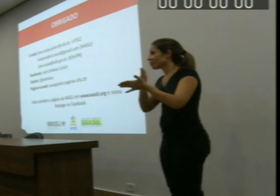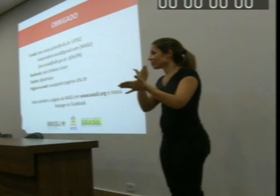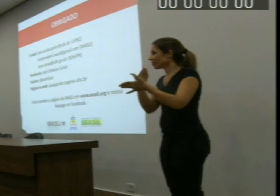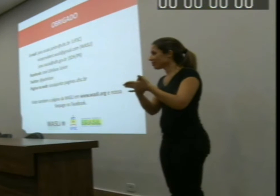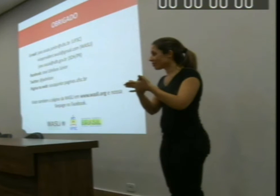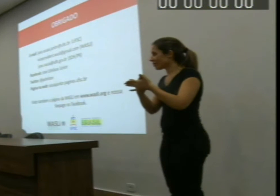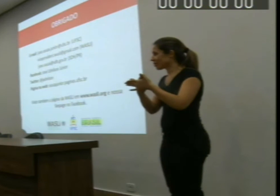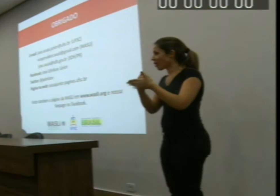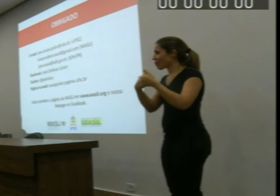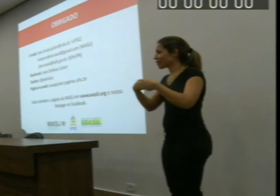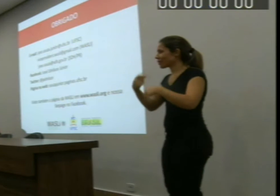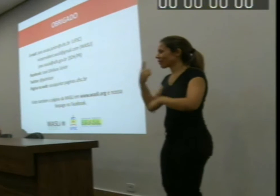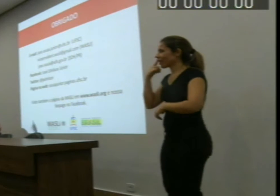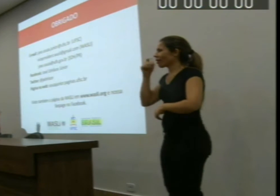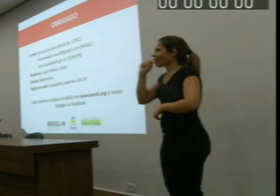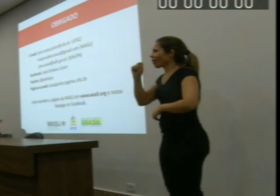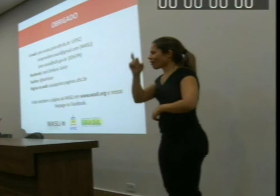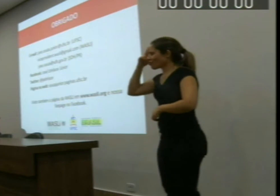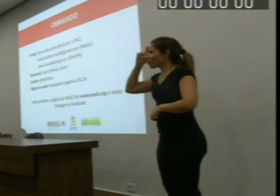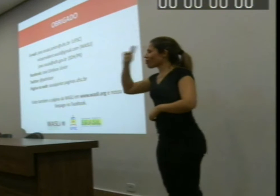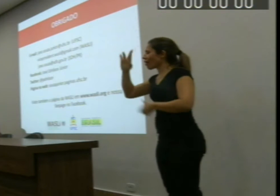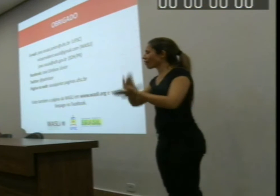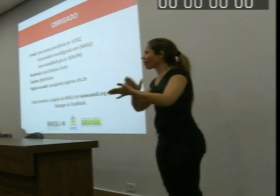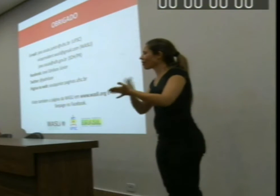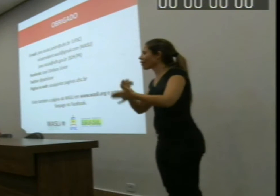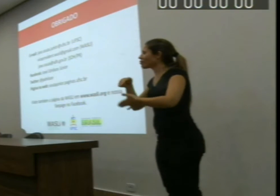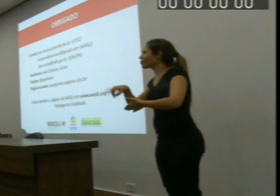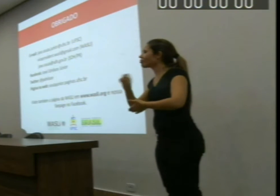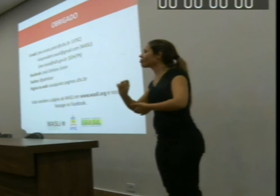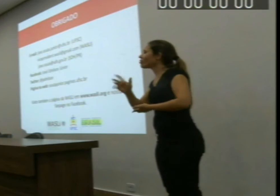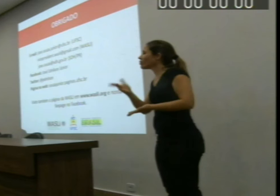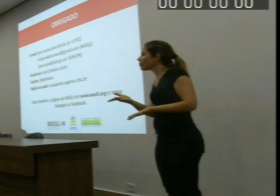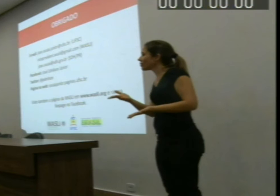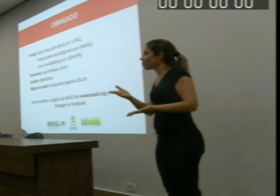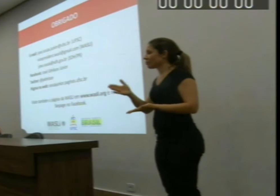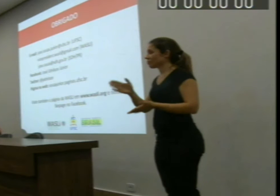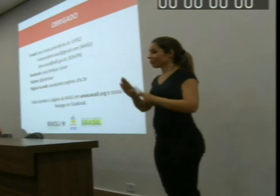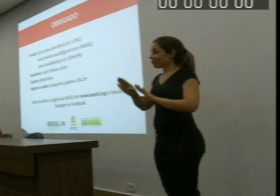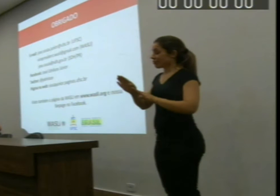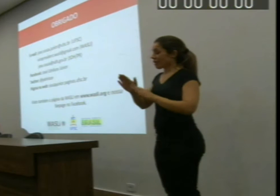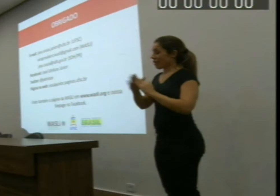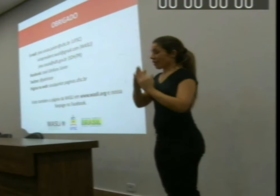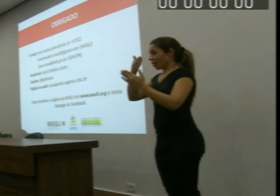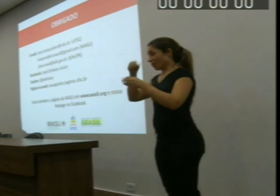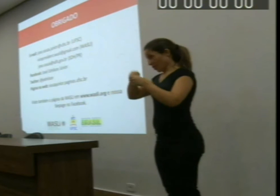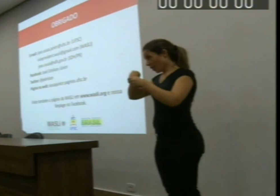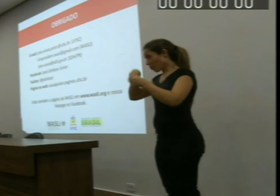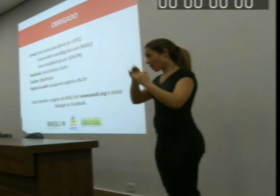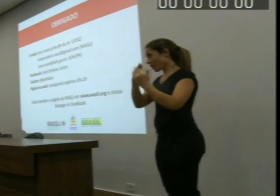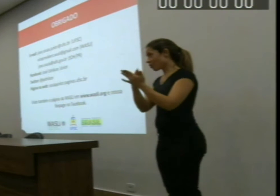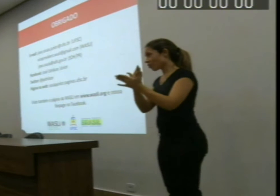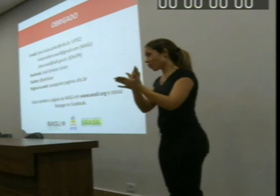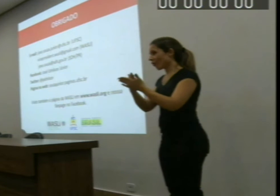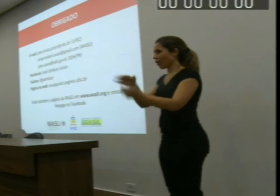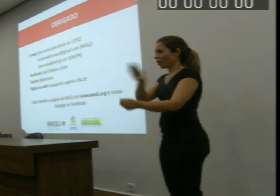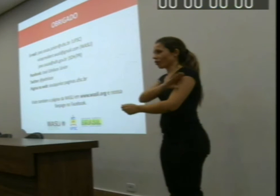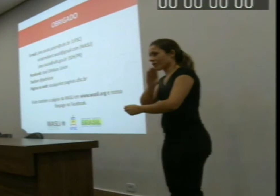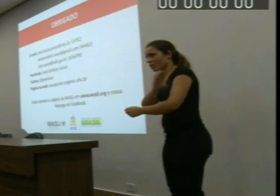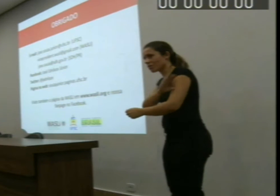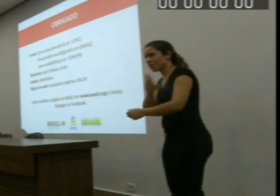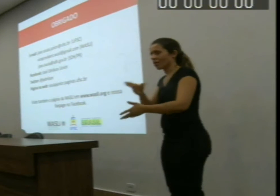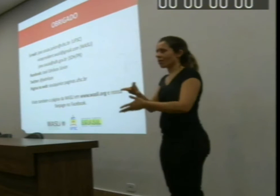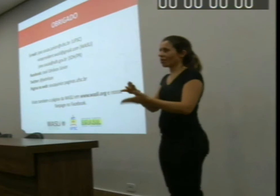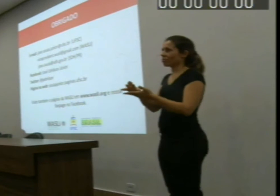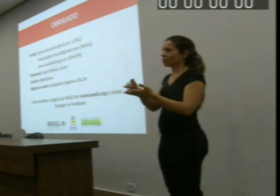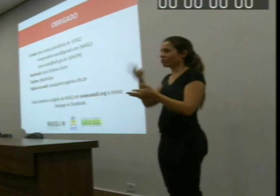está vinculado não é um órgão você deve recorrer à direção da escola você deve recorrer a coordenação da série na qual ele